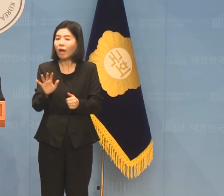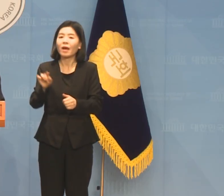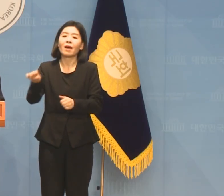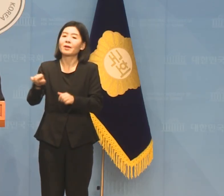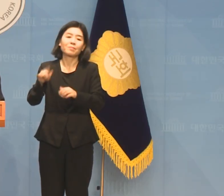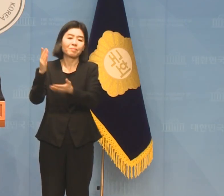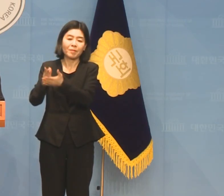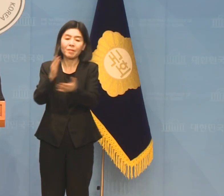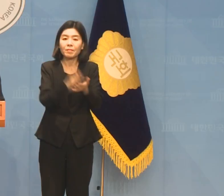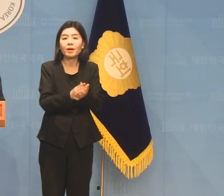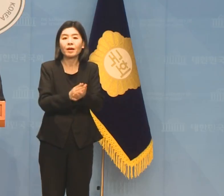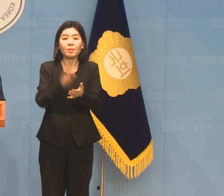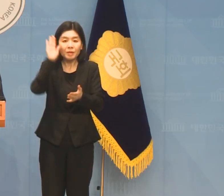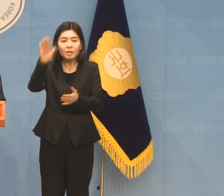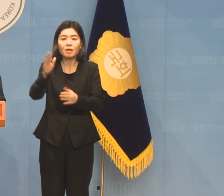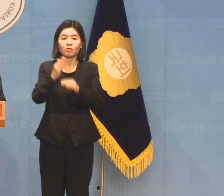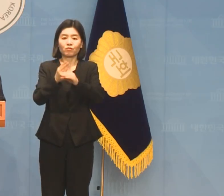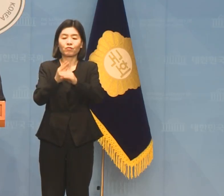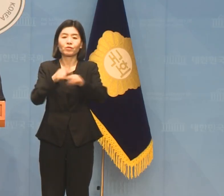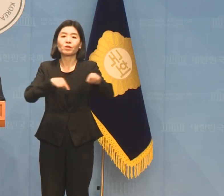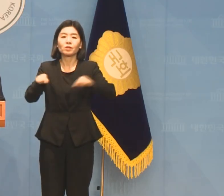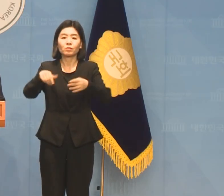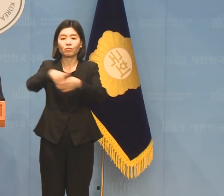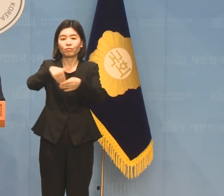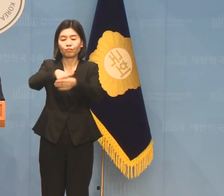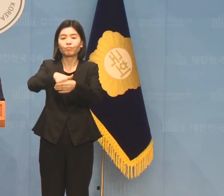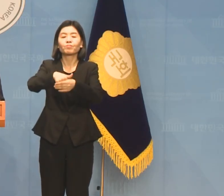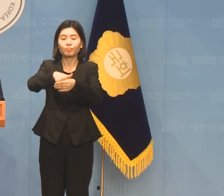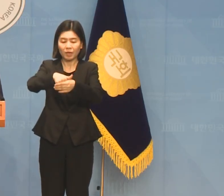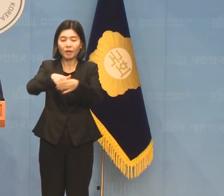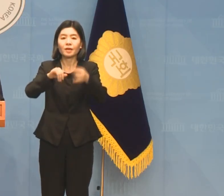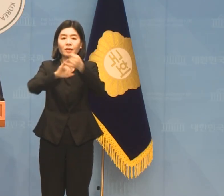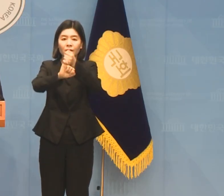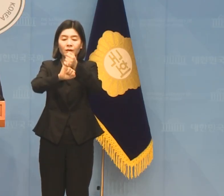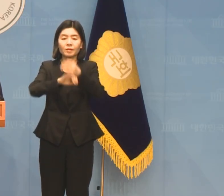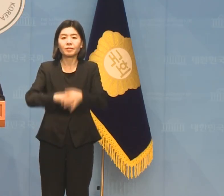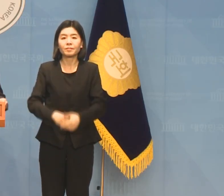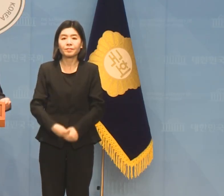되는 정치 문화를 만들겠다고 약속드립니다.